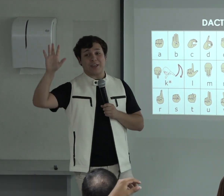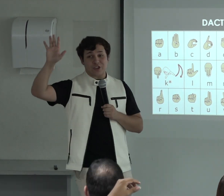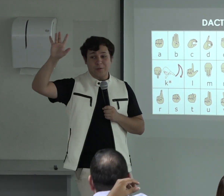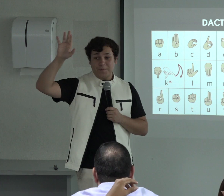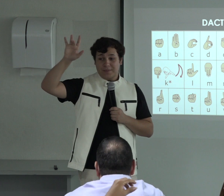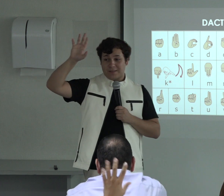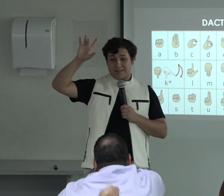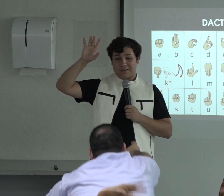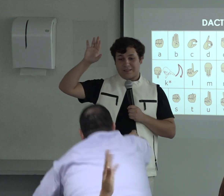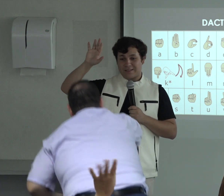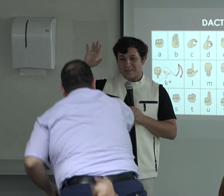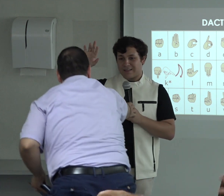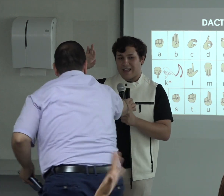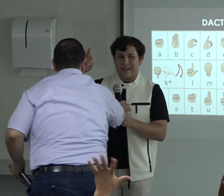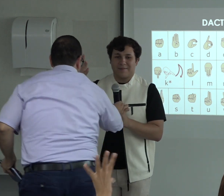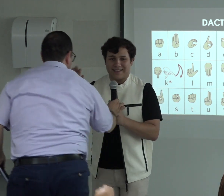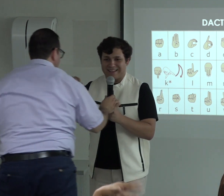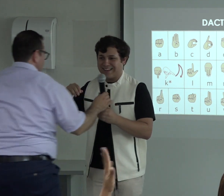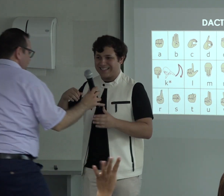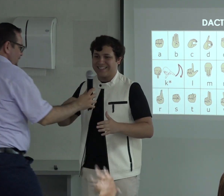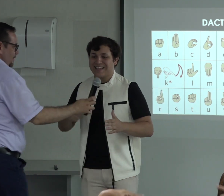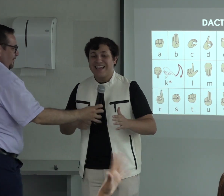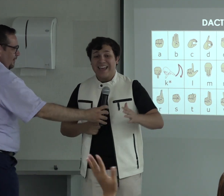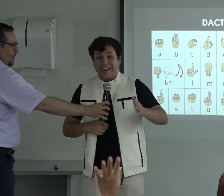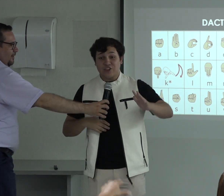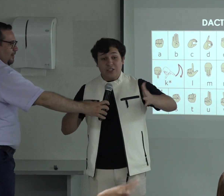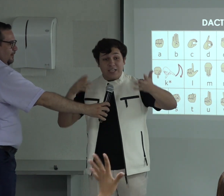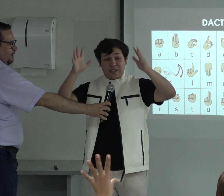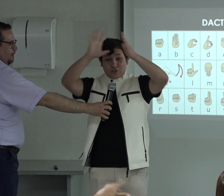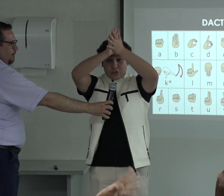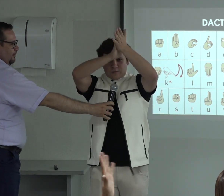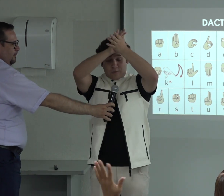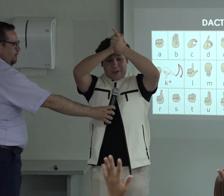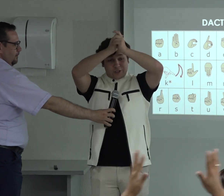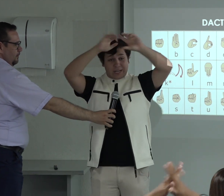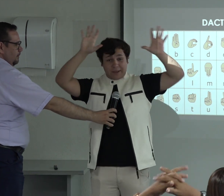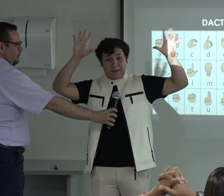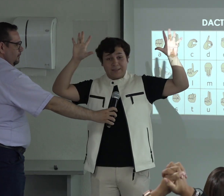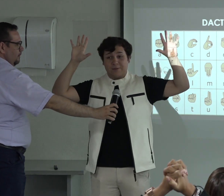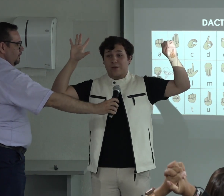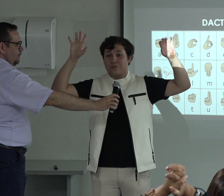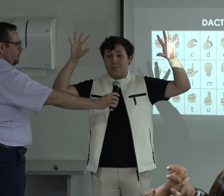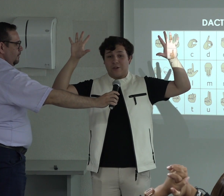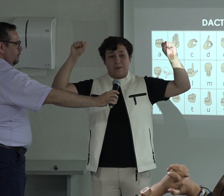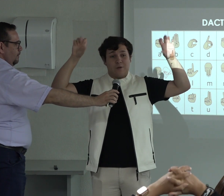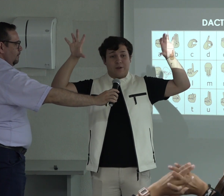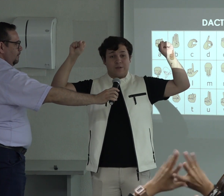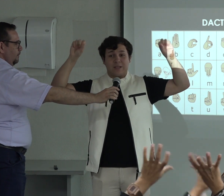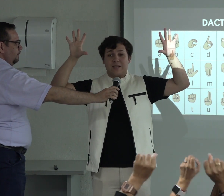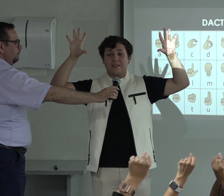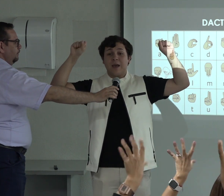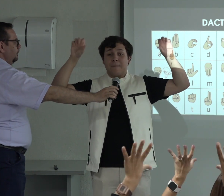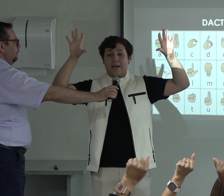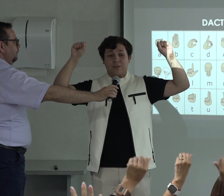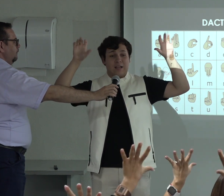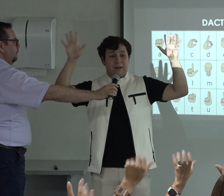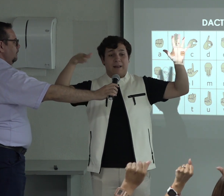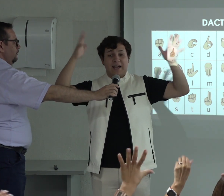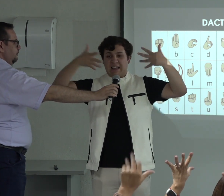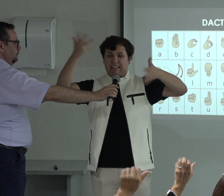calentamiento. No, gracias. Entonces, todos con manos arriba, estamos acostumbrados a mover nuestras manos al hablar, así